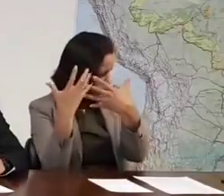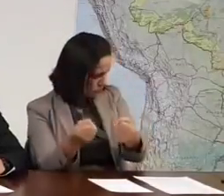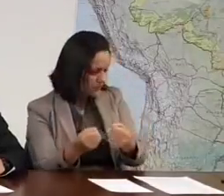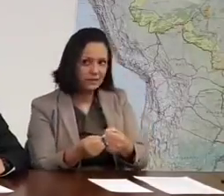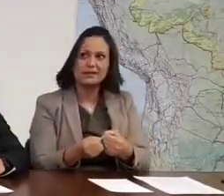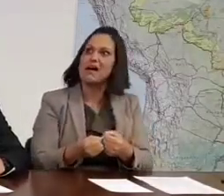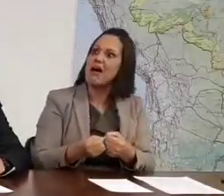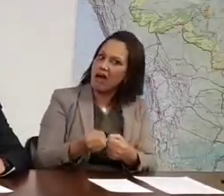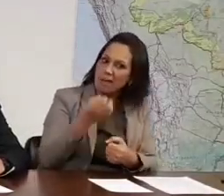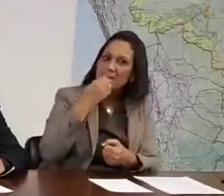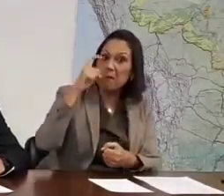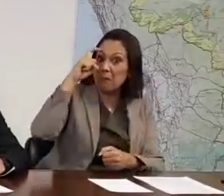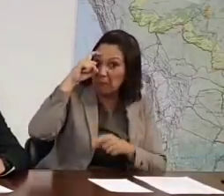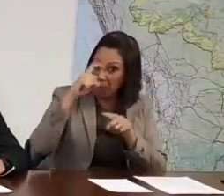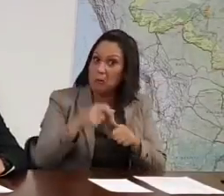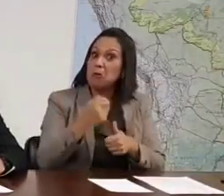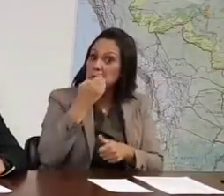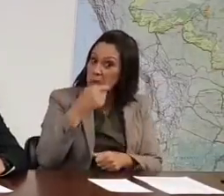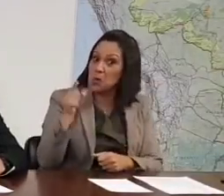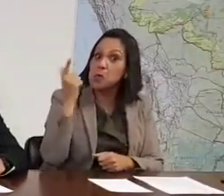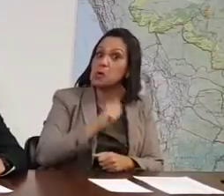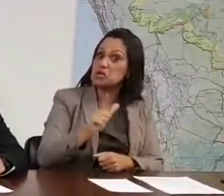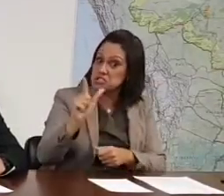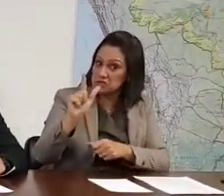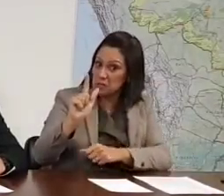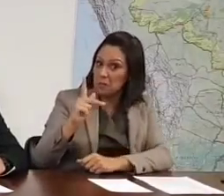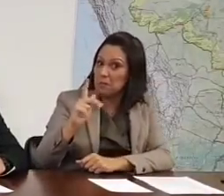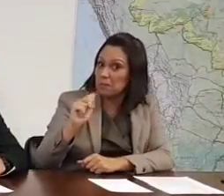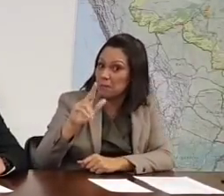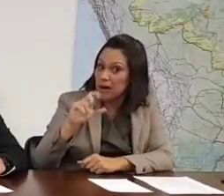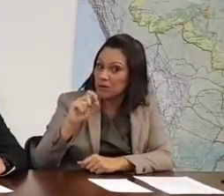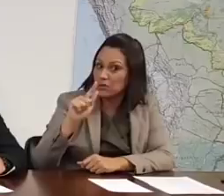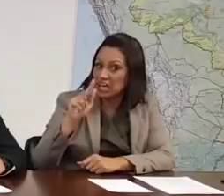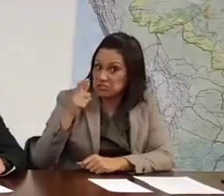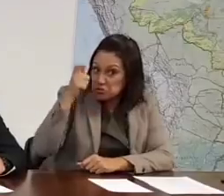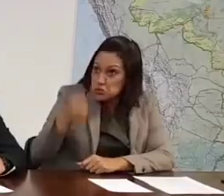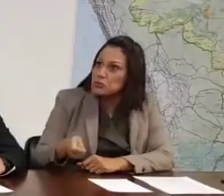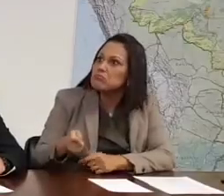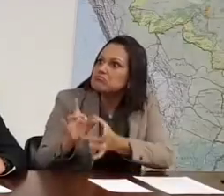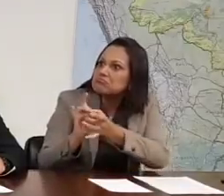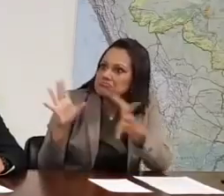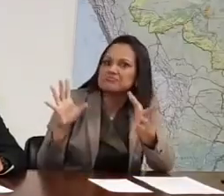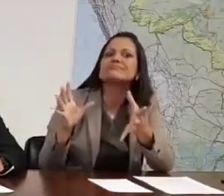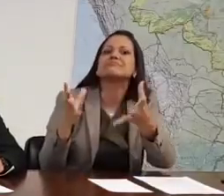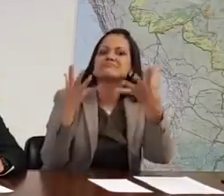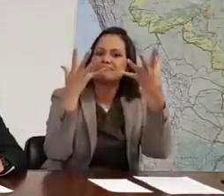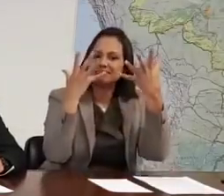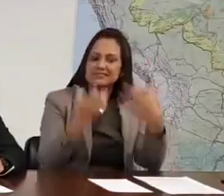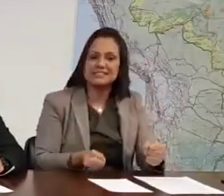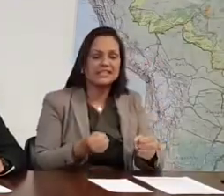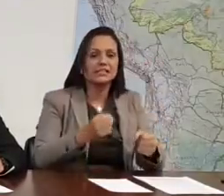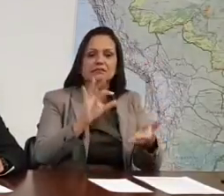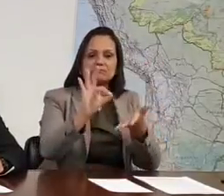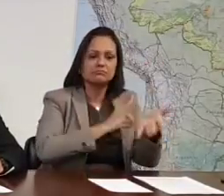está prestigiado. Não é qualquer um que consegue isso, tá certo? E hoje assinou o decreto que autoriza a nomeação de